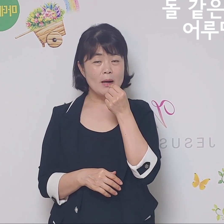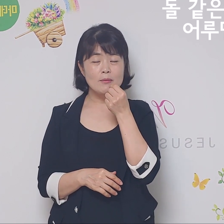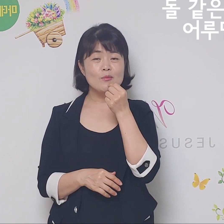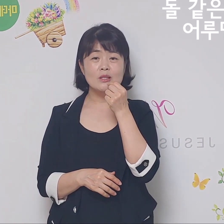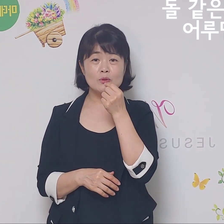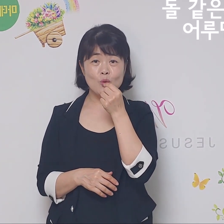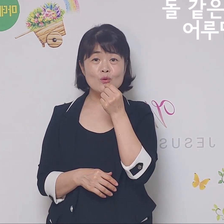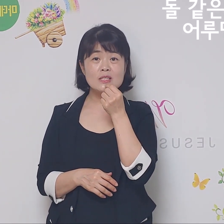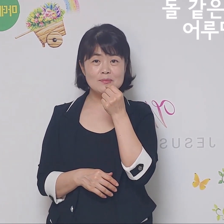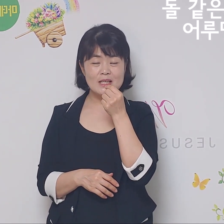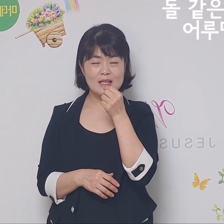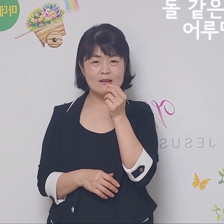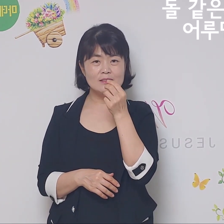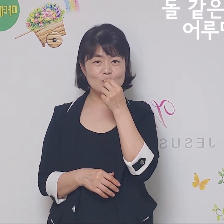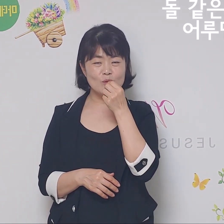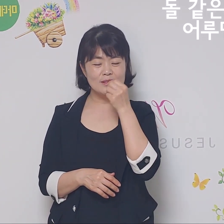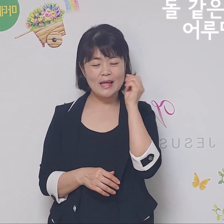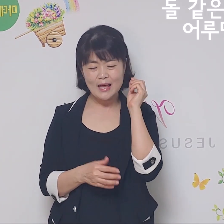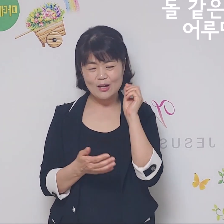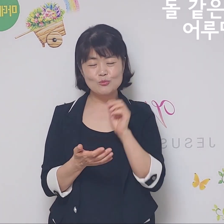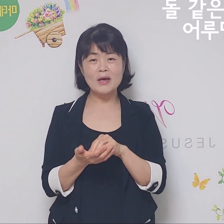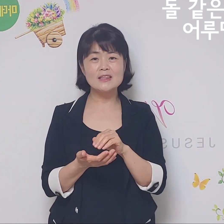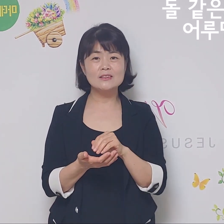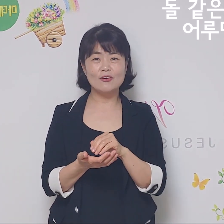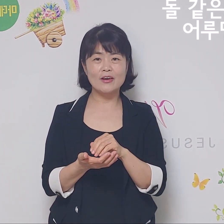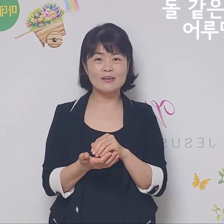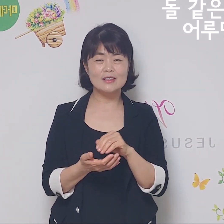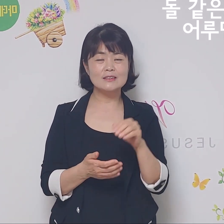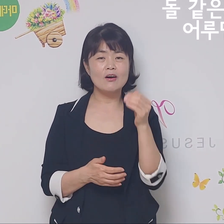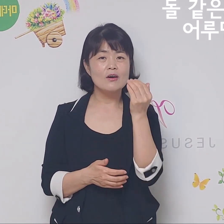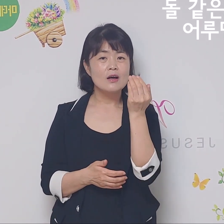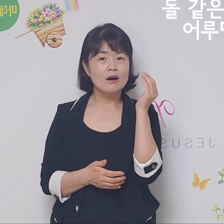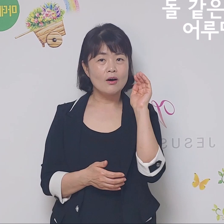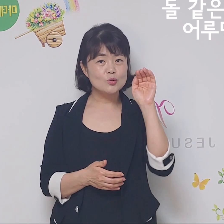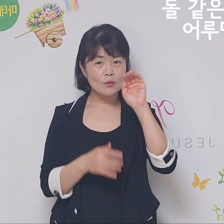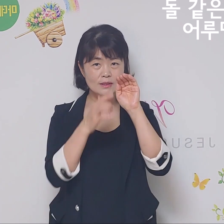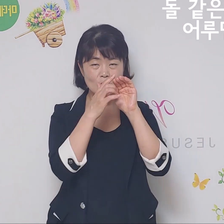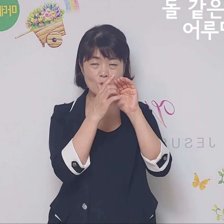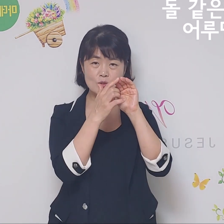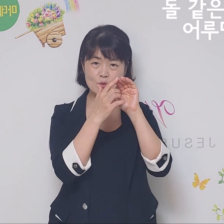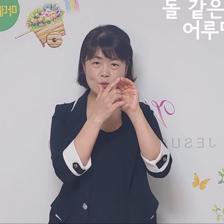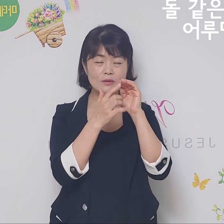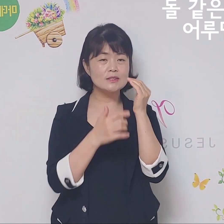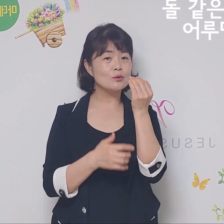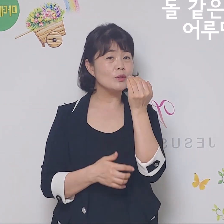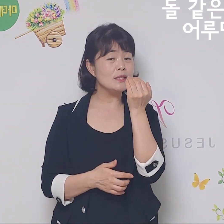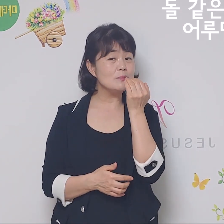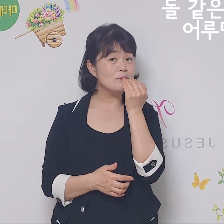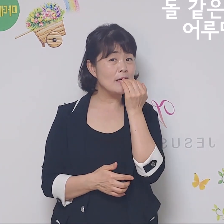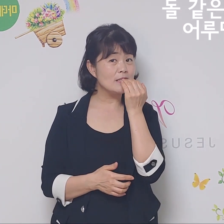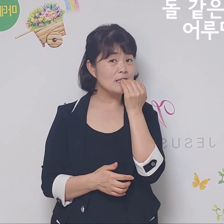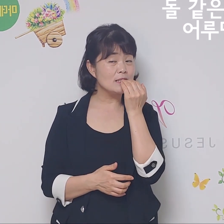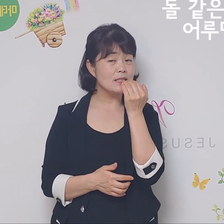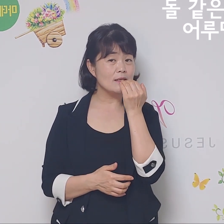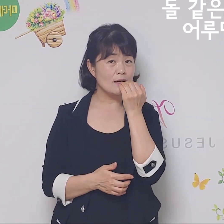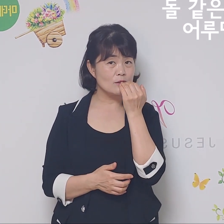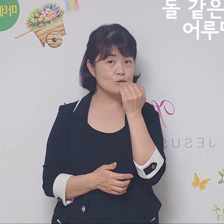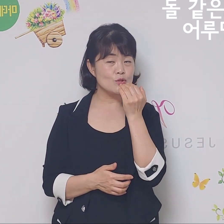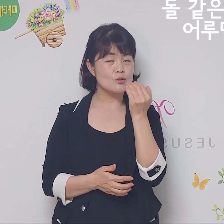밥을 먹다 보면 돌을 씹잖아요. 그 돌을 하고 뱉는 거예요. 그래서 오른손 손끝으로 이빨을 있는 데를 가리켜